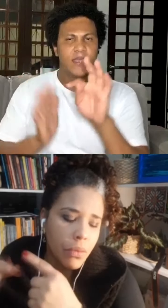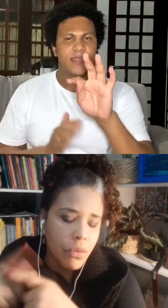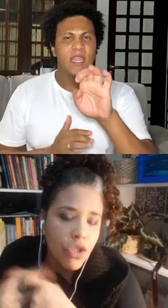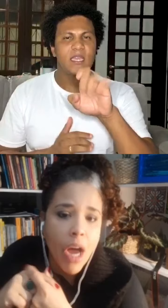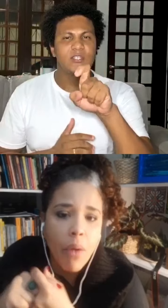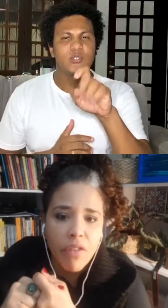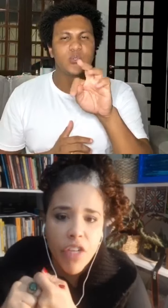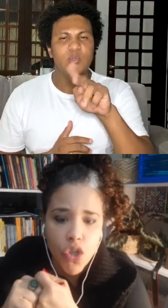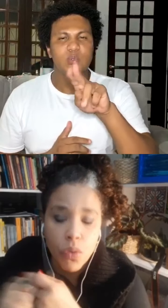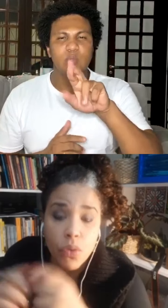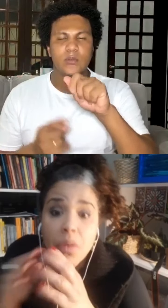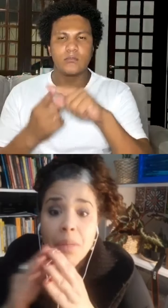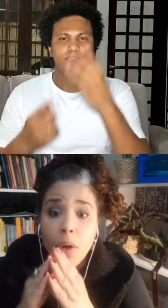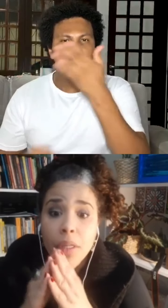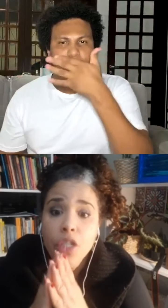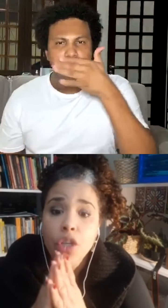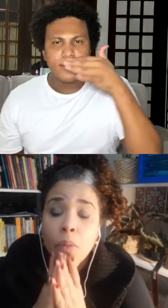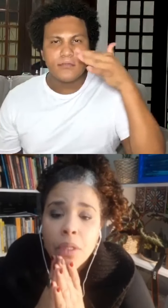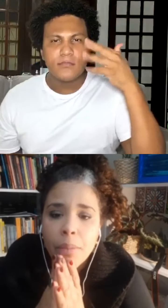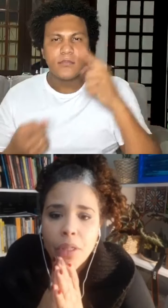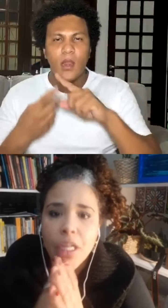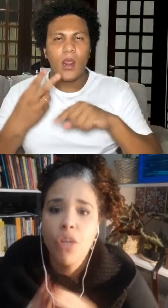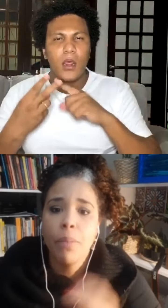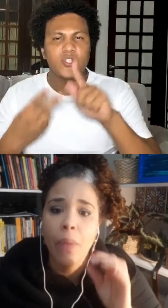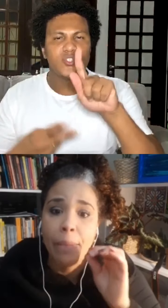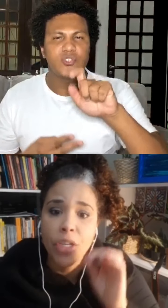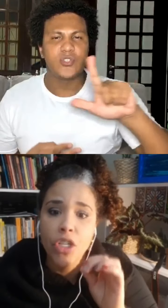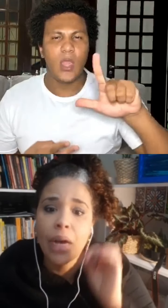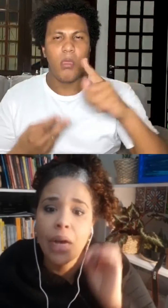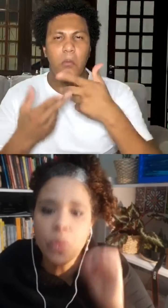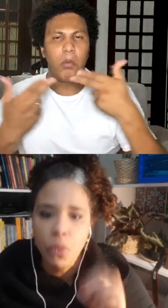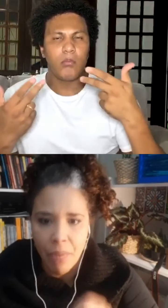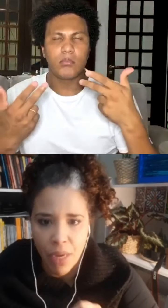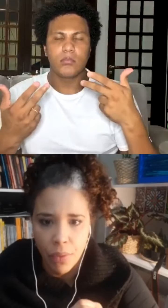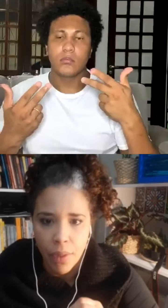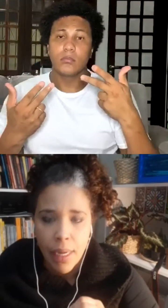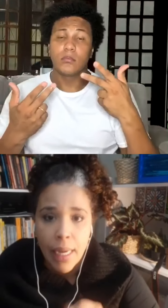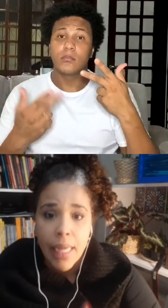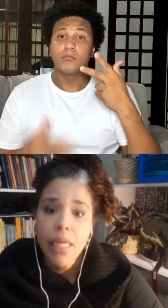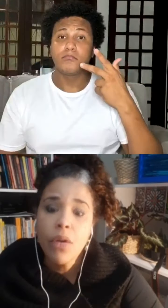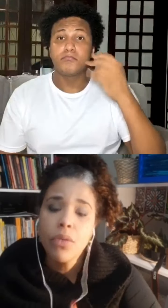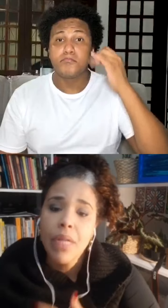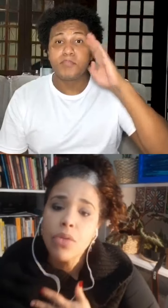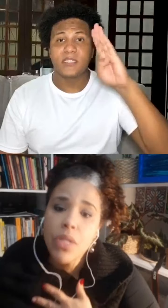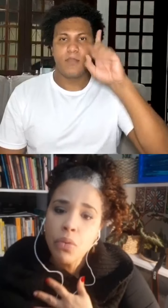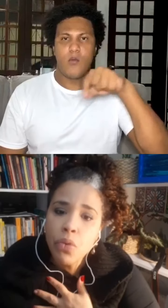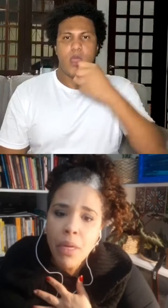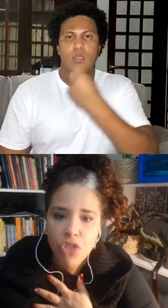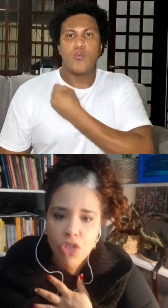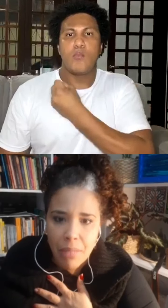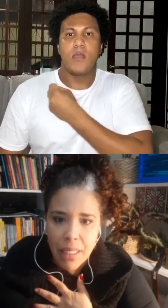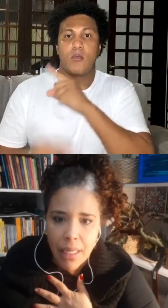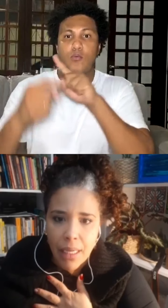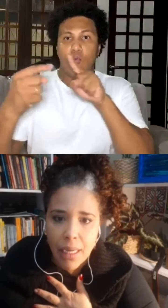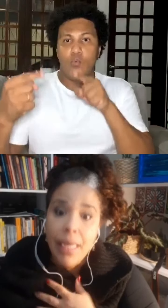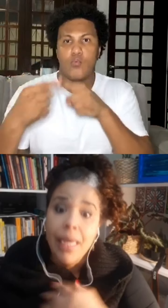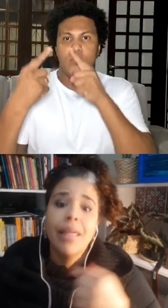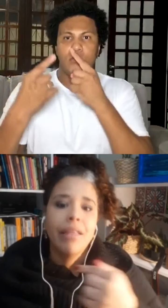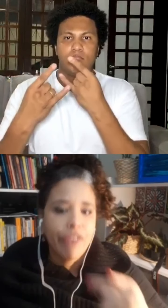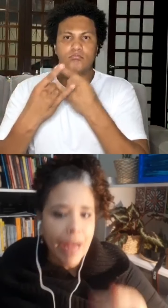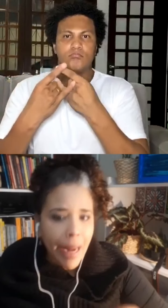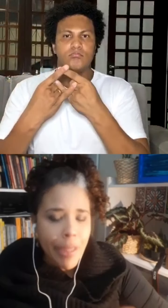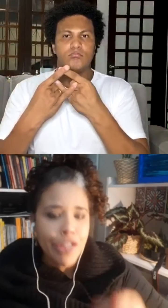no gel que vem junto. Muito importante é pesquisar o número e encontrar o seu número de camisinha,